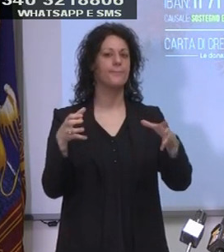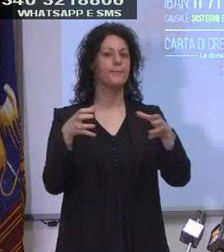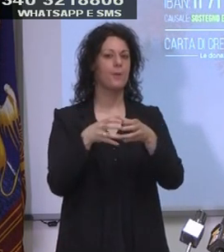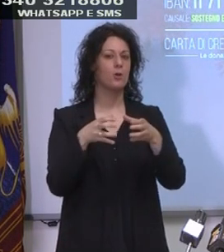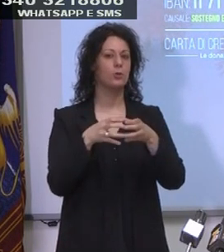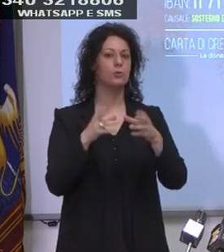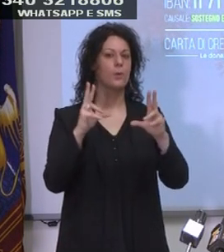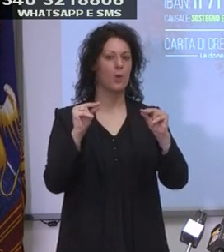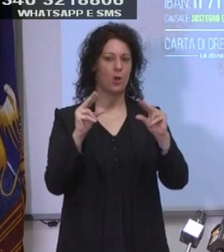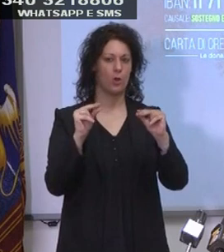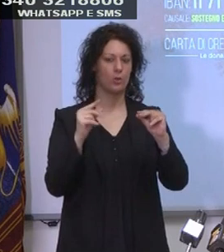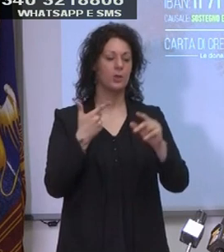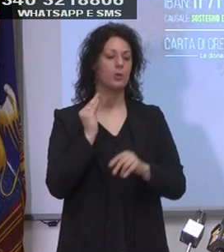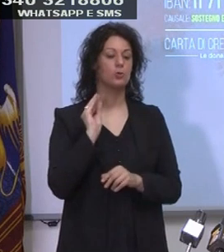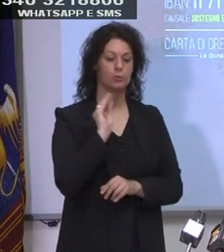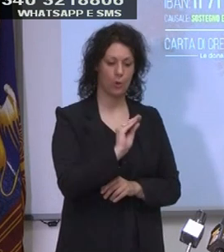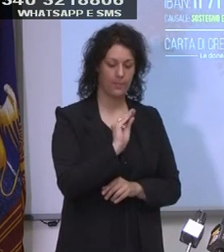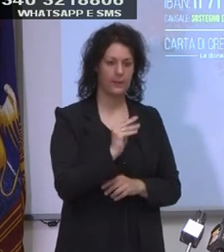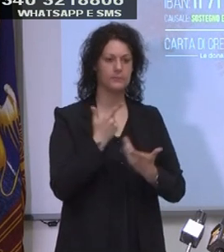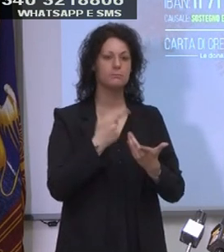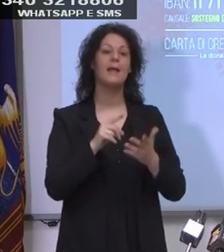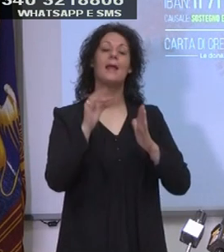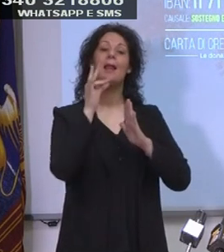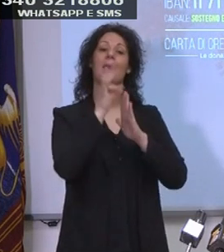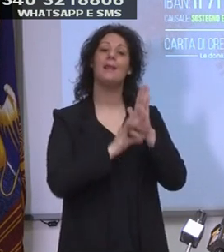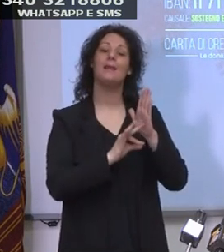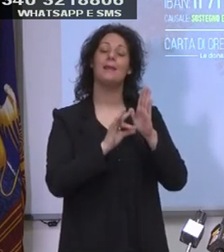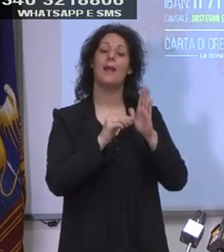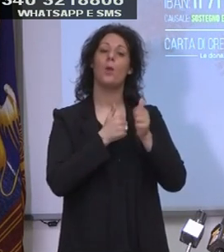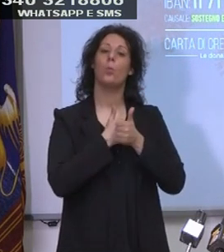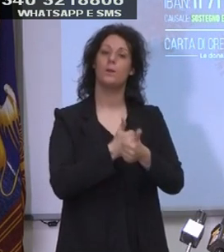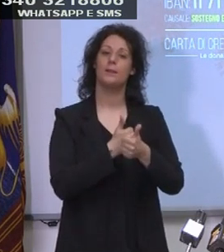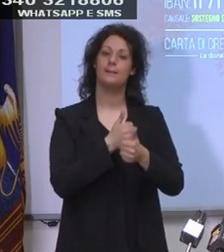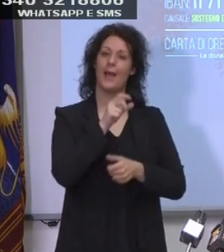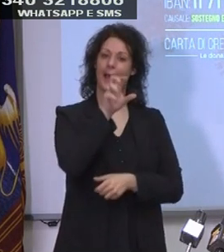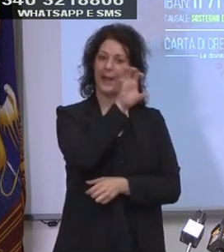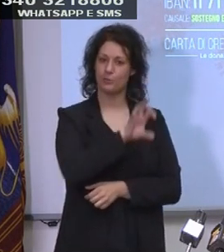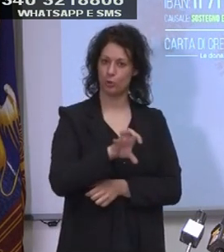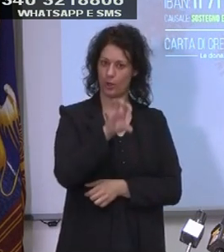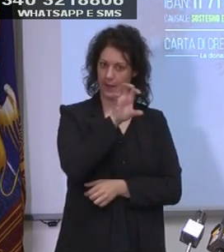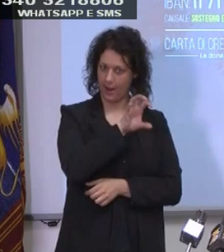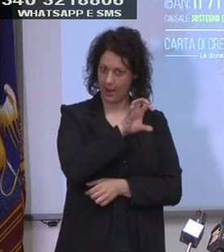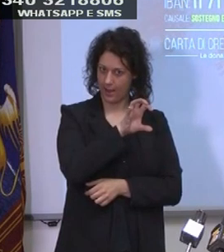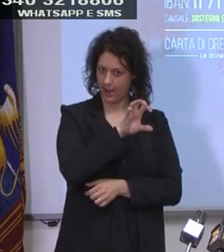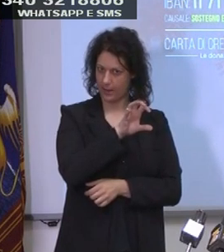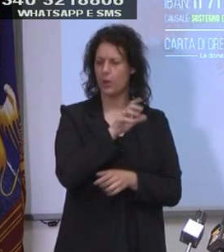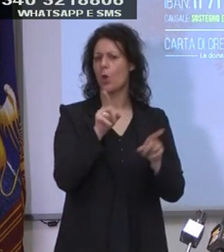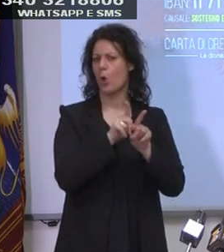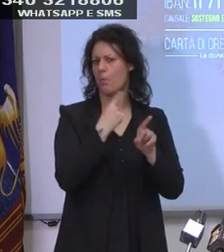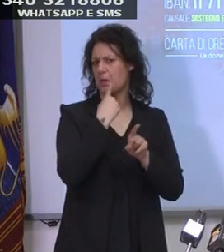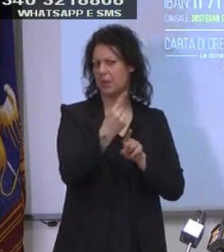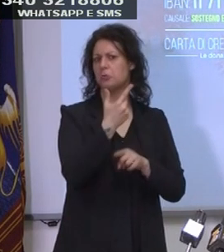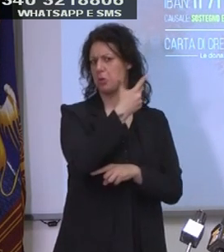chiedono se con queste linee guida regionali, così come previsto per la ristorazione, ci saranno anche